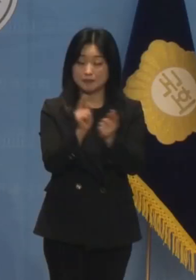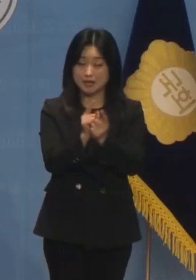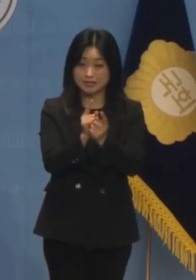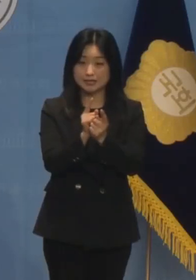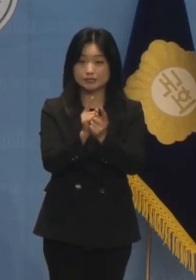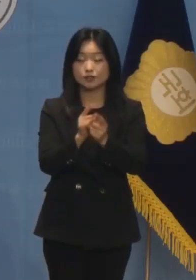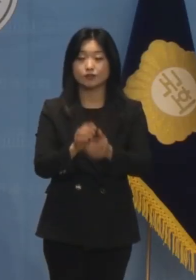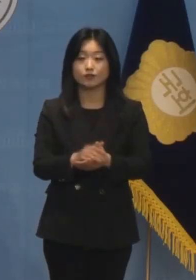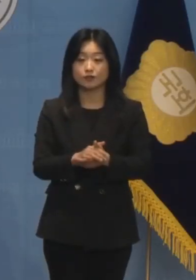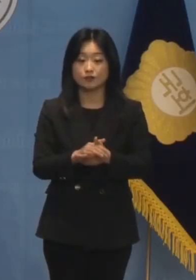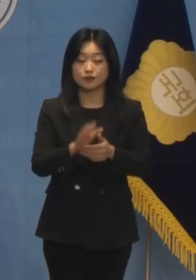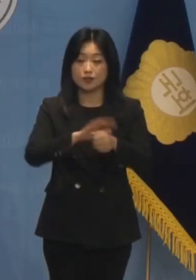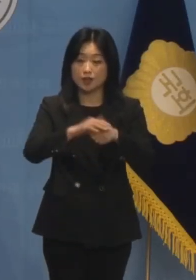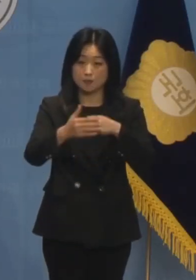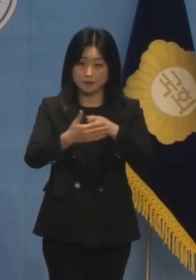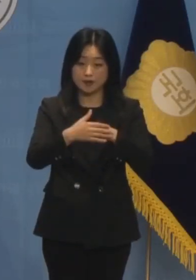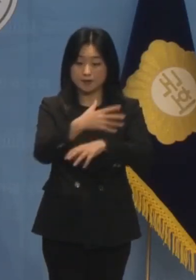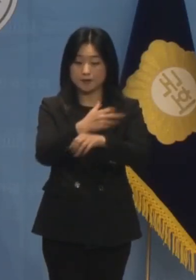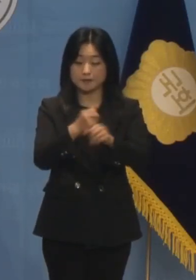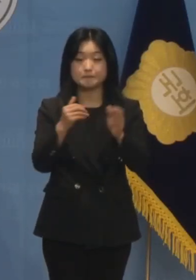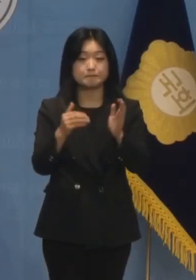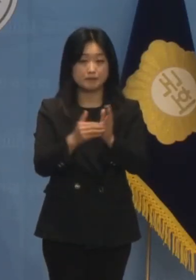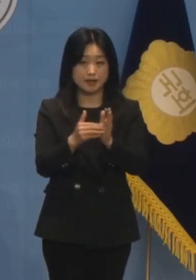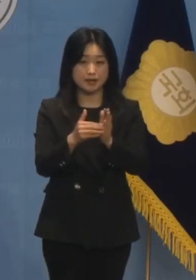대외경제협력기금 협정을 체결했습니다.